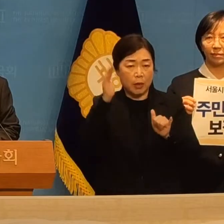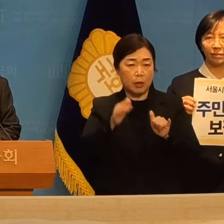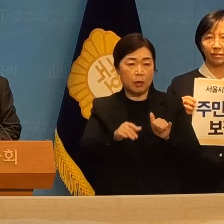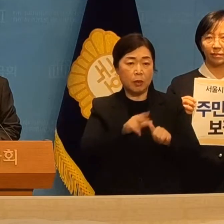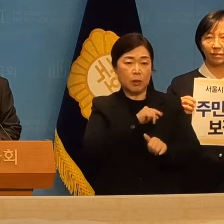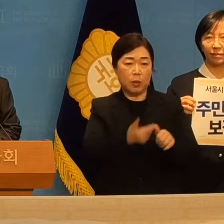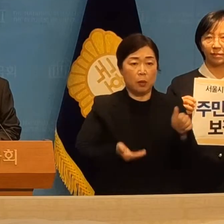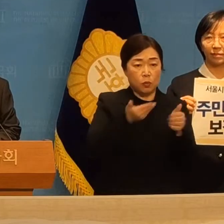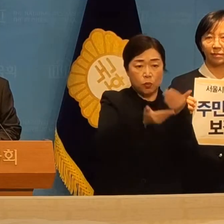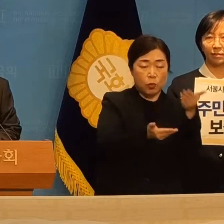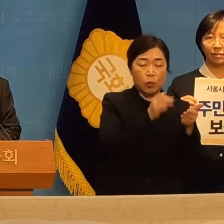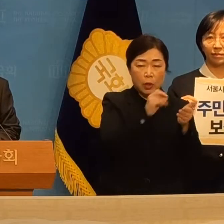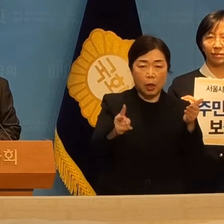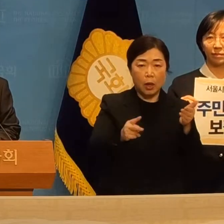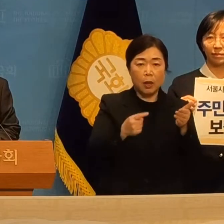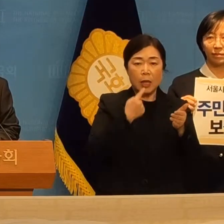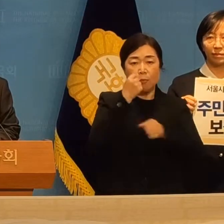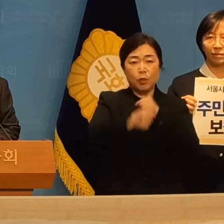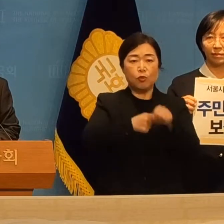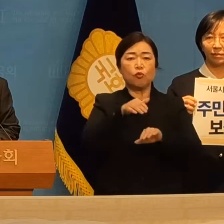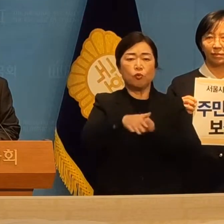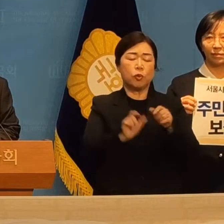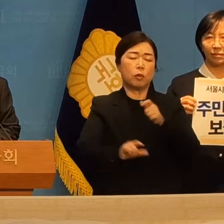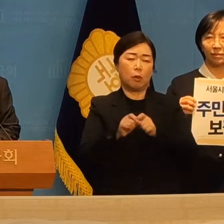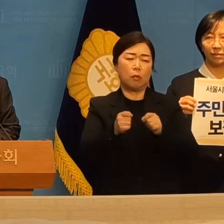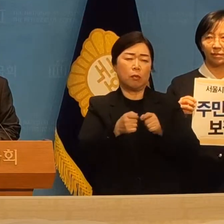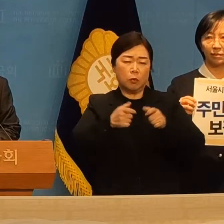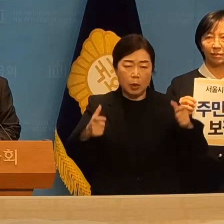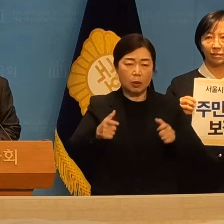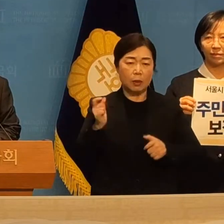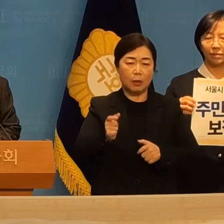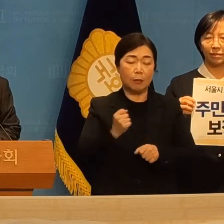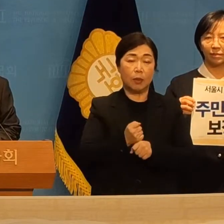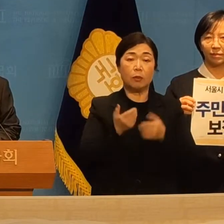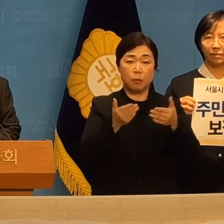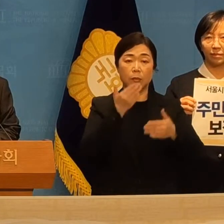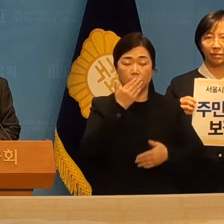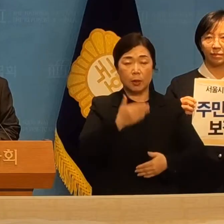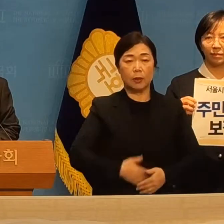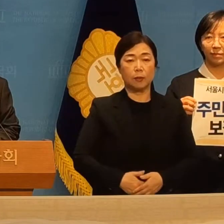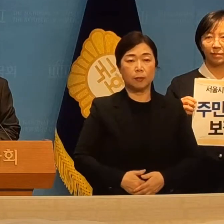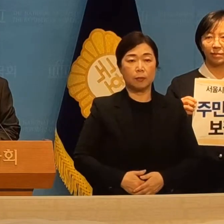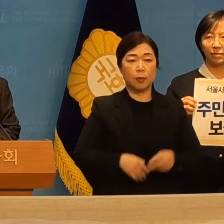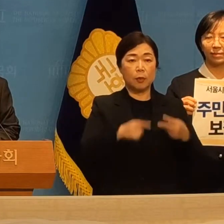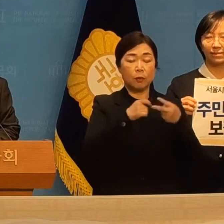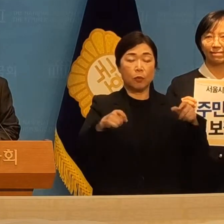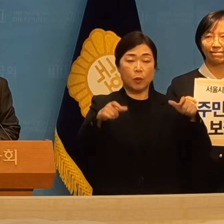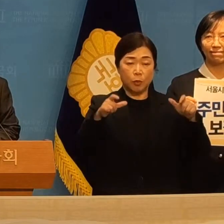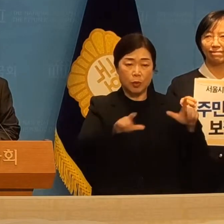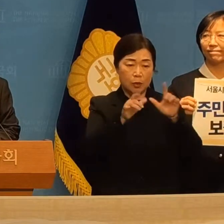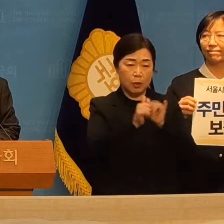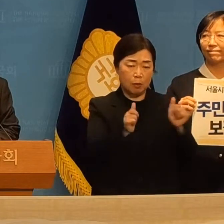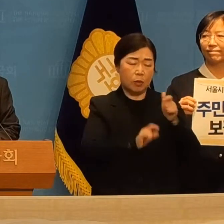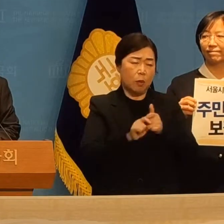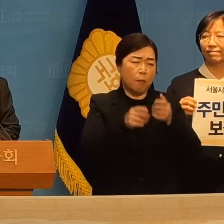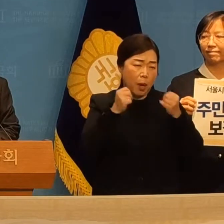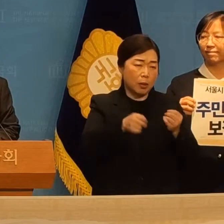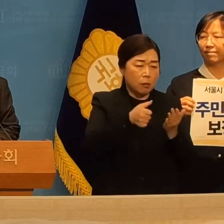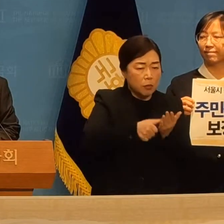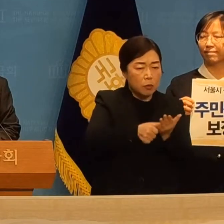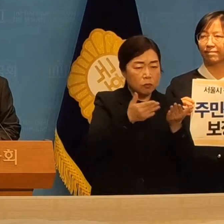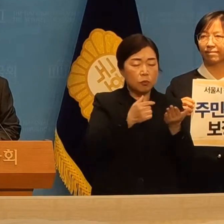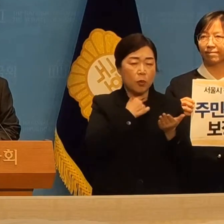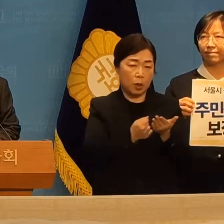있어야 민주주의가 한층 강화될 수 있습니다. 동대문구 유권자들은 더 많은 선택지를 원하며 그